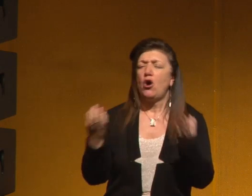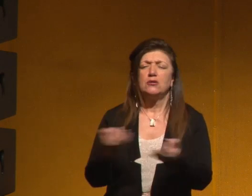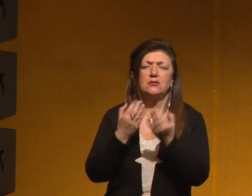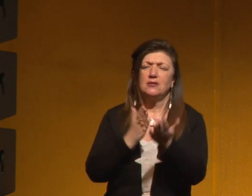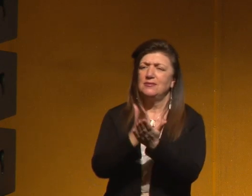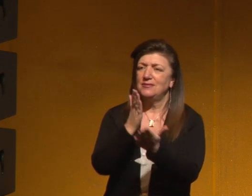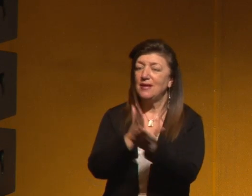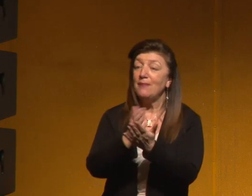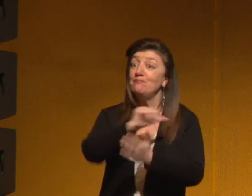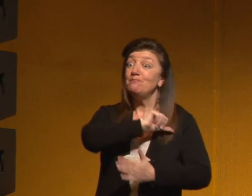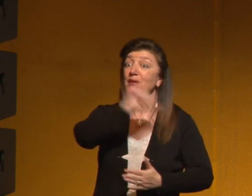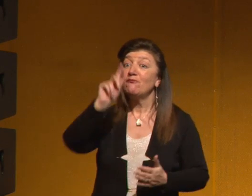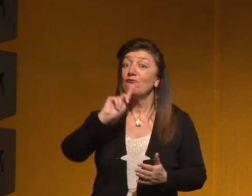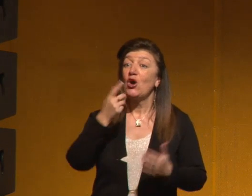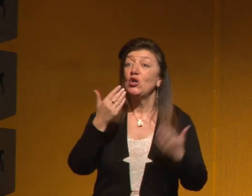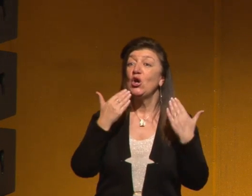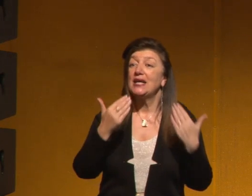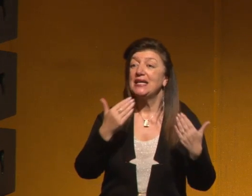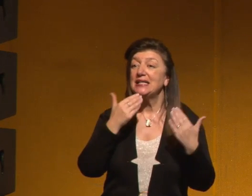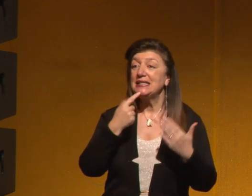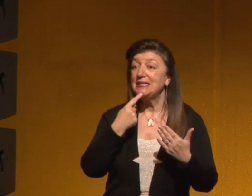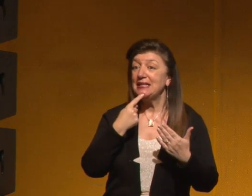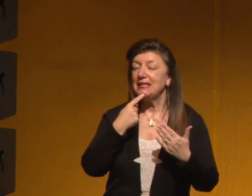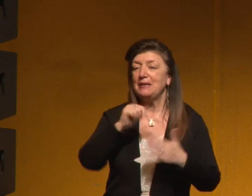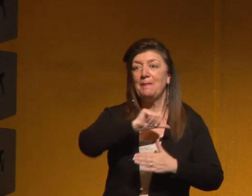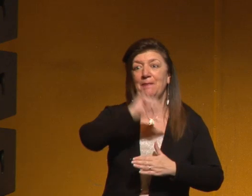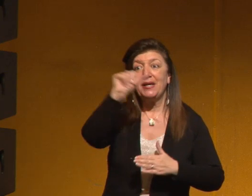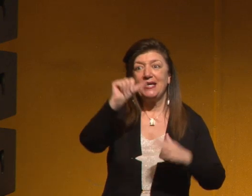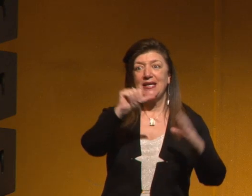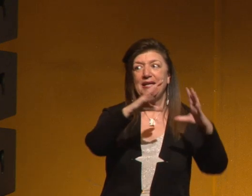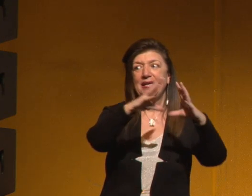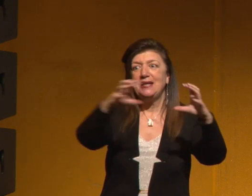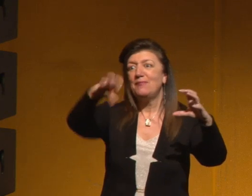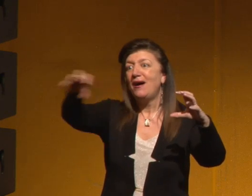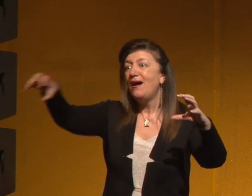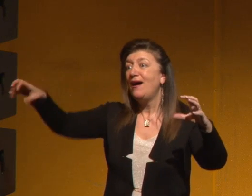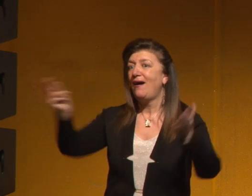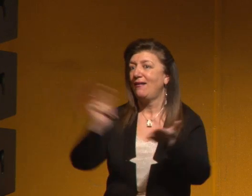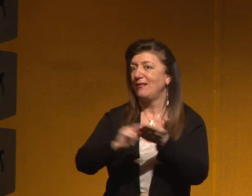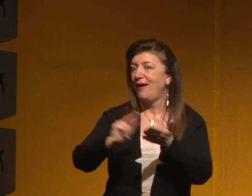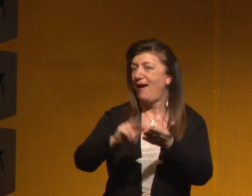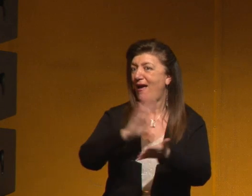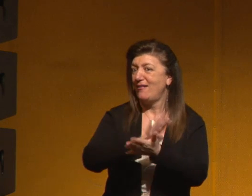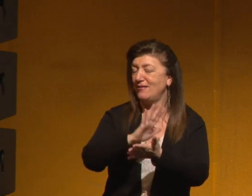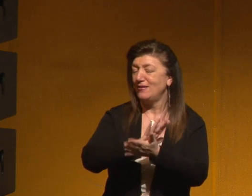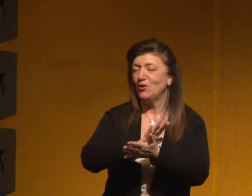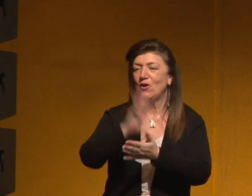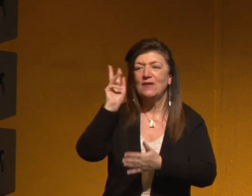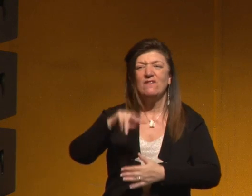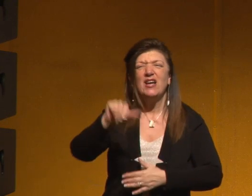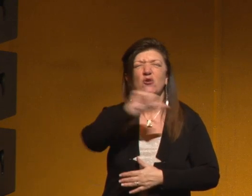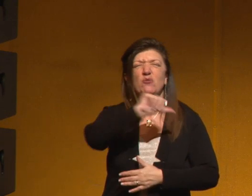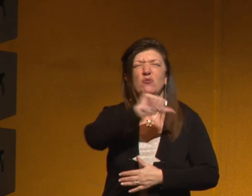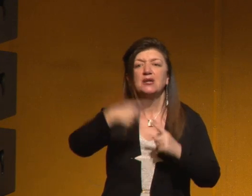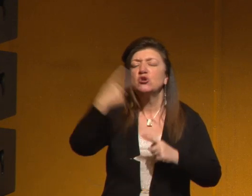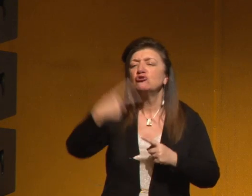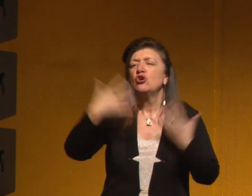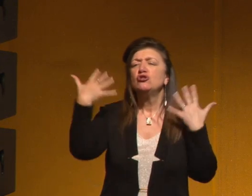ma voglio ringraziare anzitutto gli editori che dal primo giorno si sono dimostrati i veri